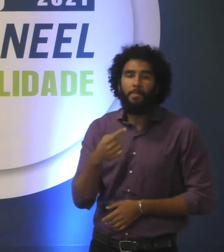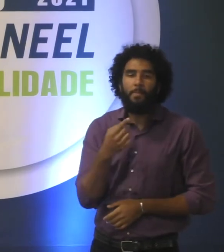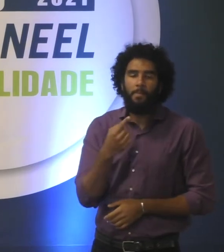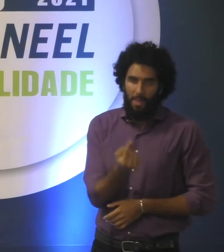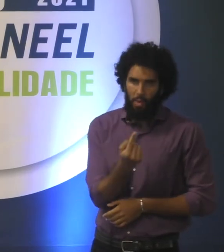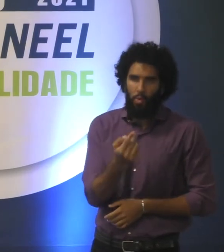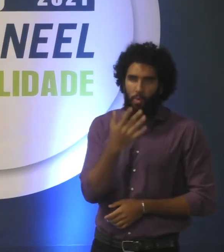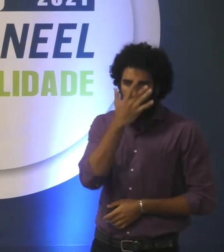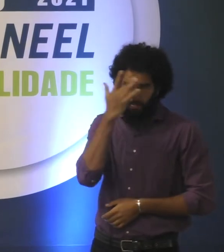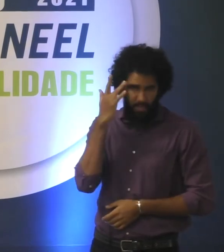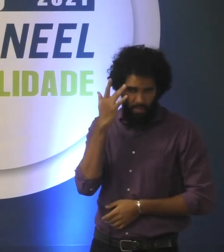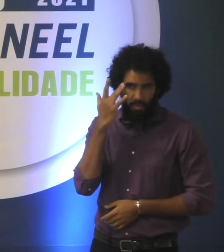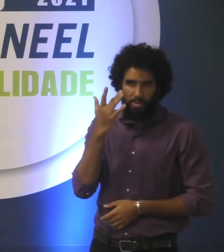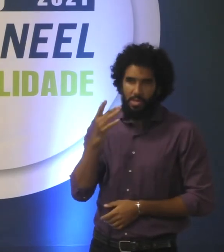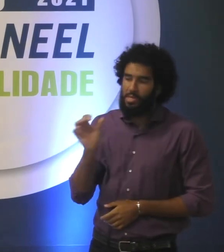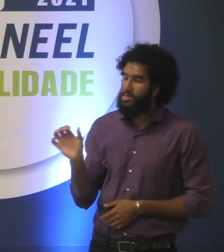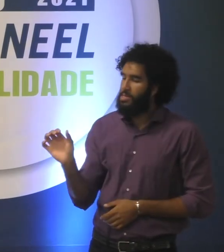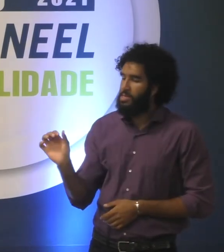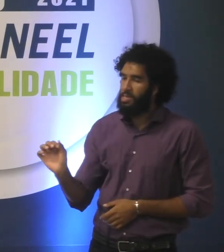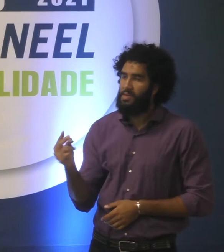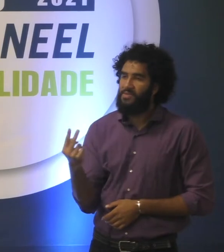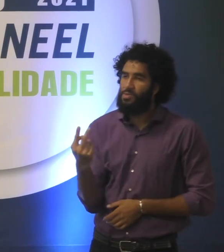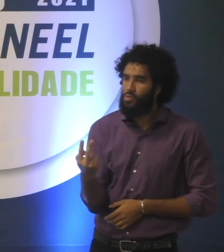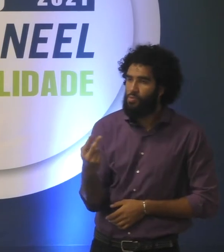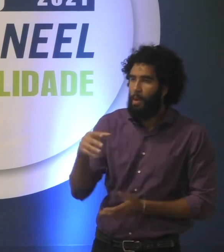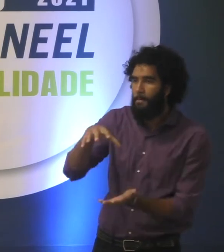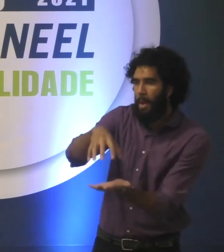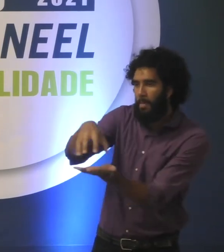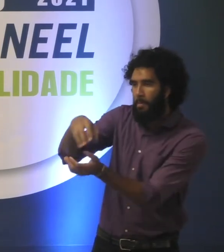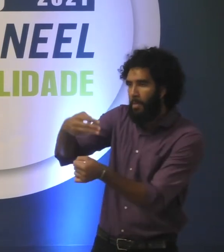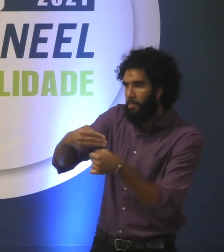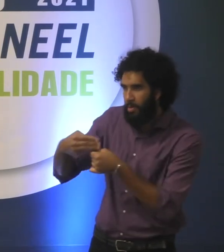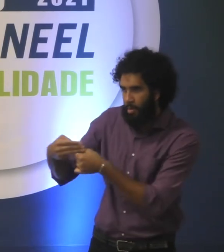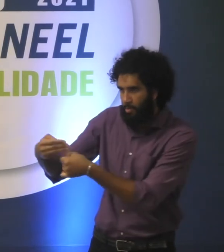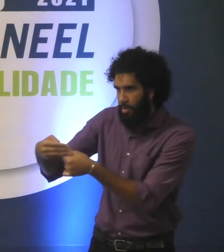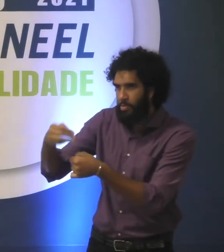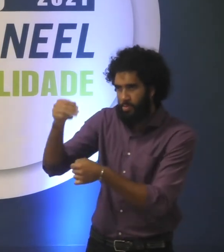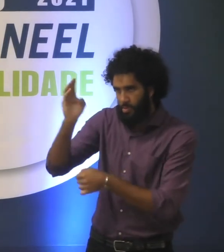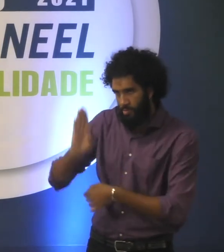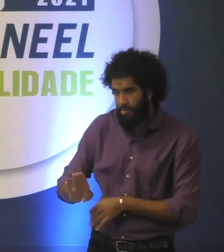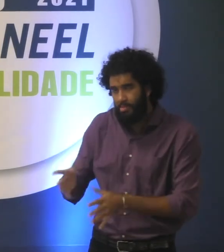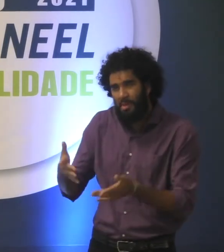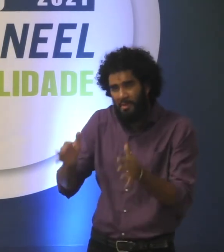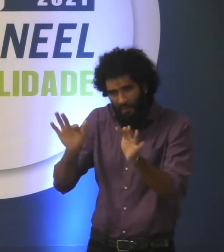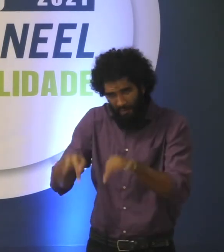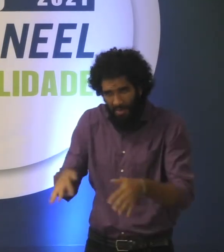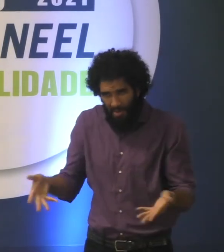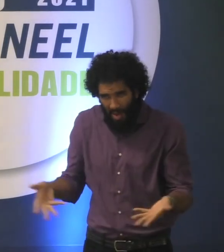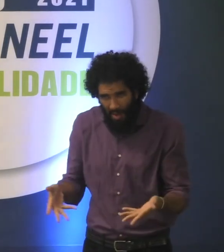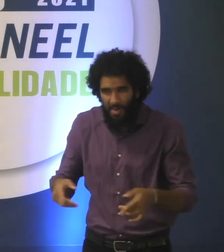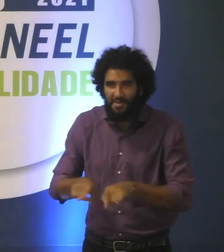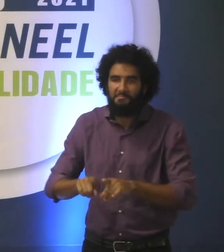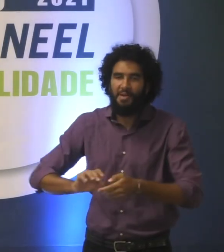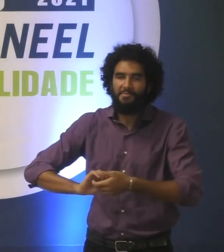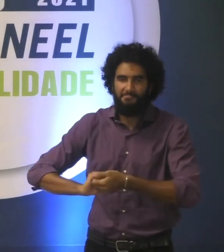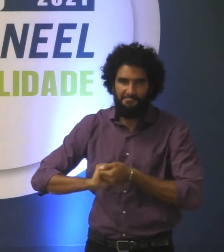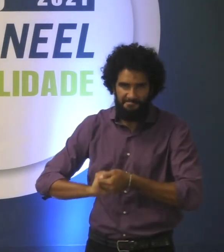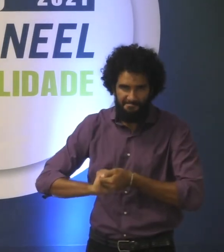em 621 municípios do país. Então, assim, eu encerro minha fala